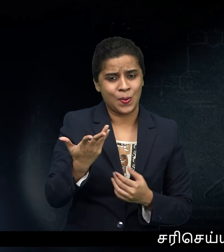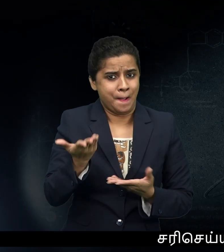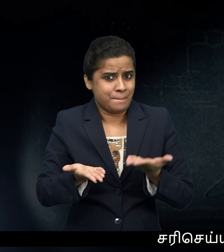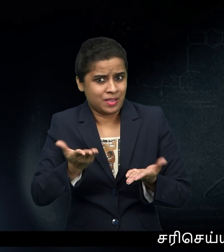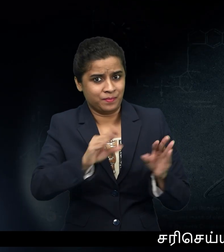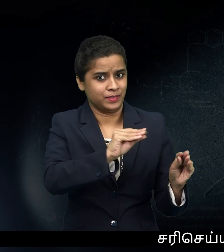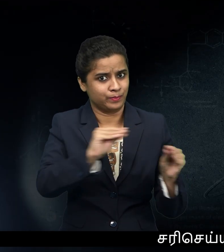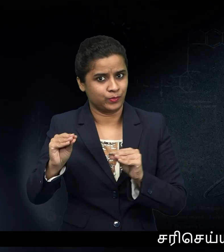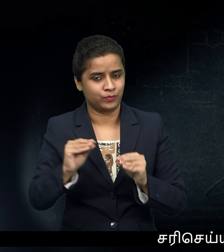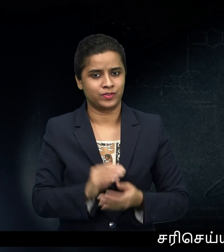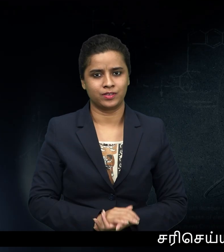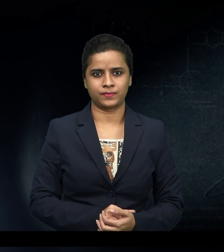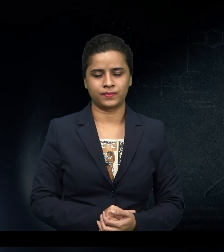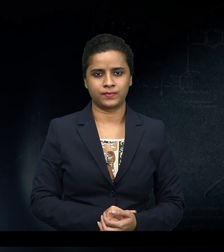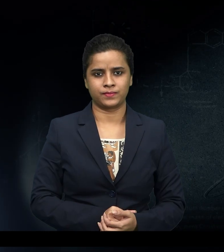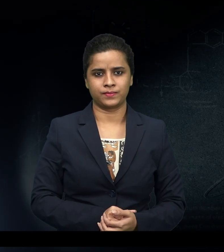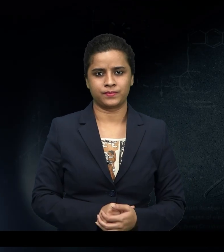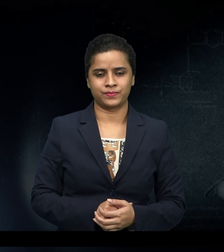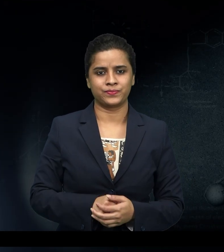சரியாக்கக்கூடிய மின்தடை. மின்தடைமை,